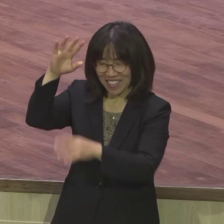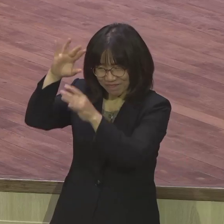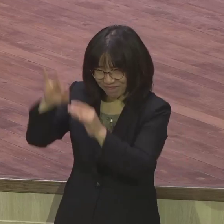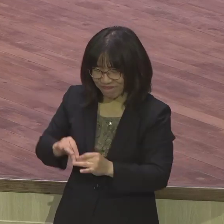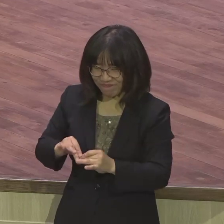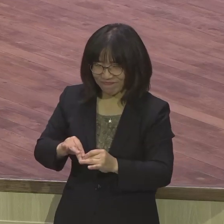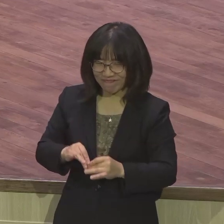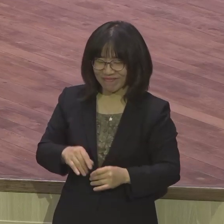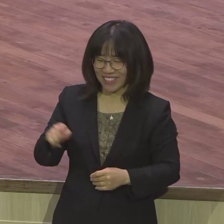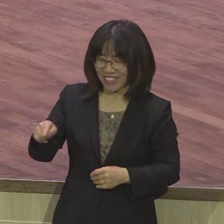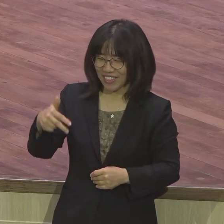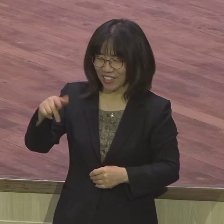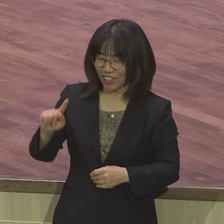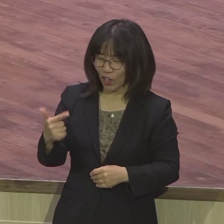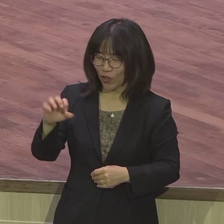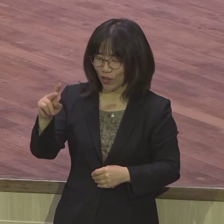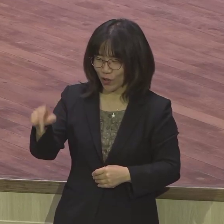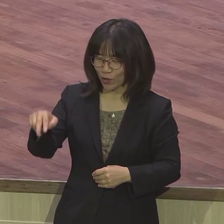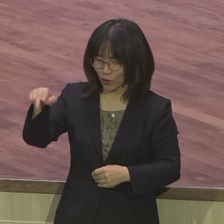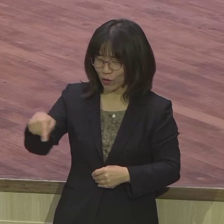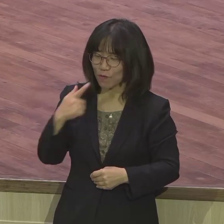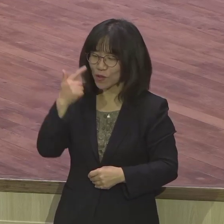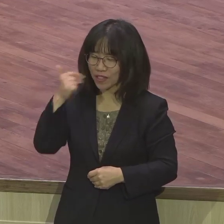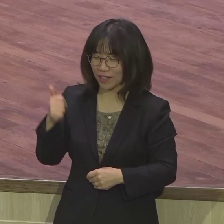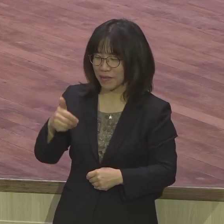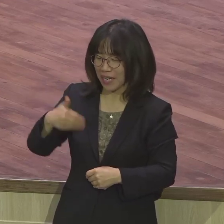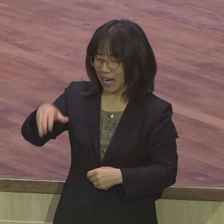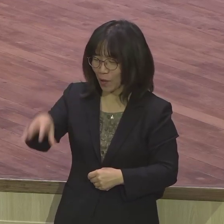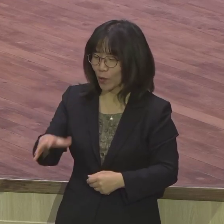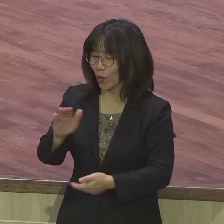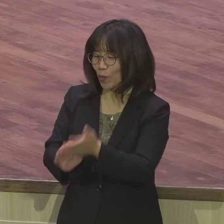되잖아요. 박수를 와 랩넌트들이,